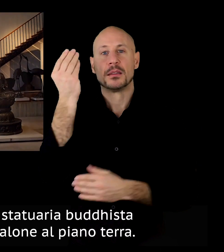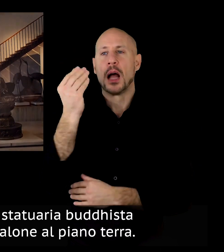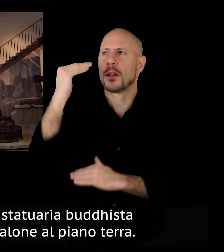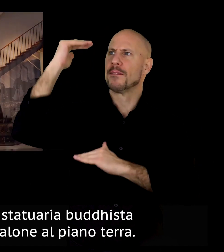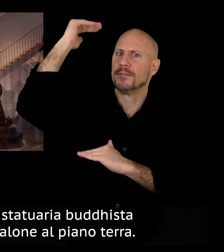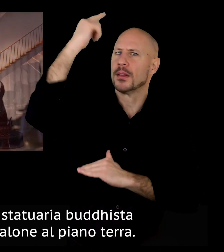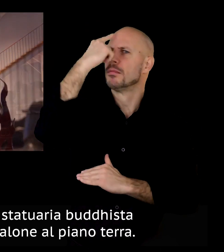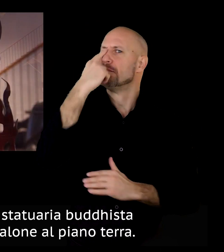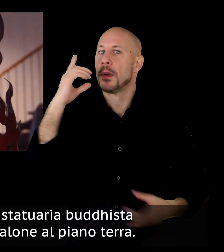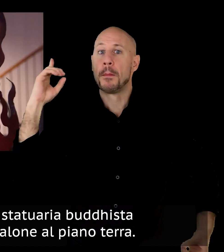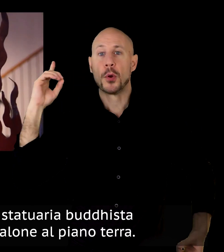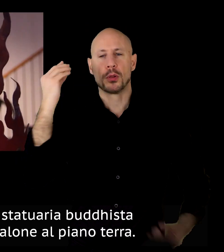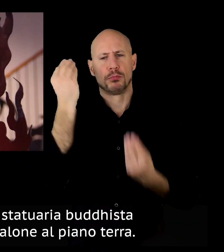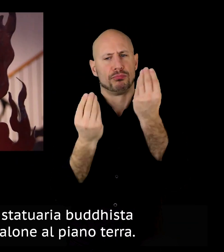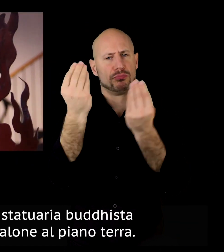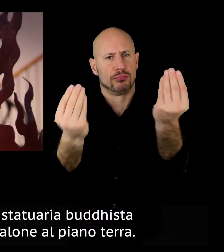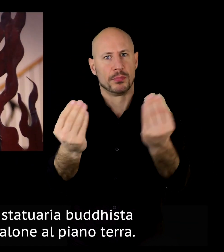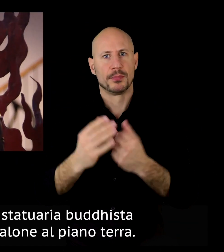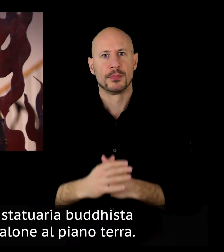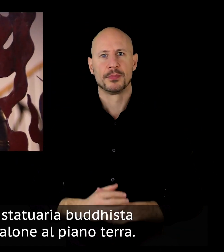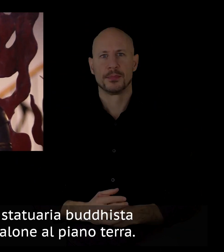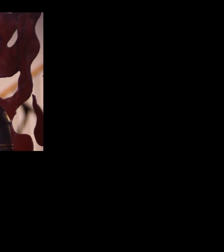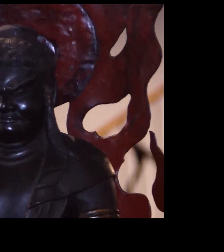sono esposte le salone a piano terra